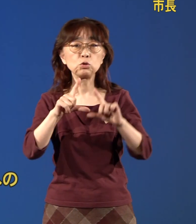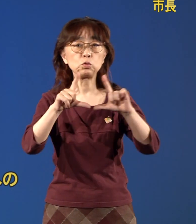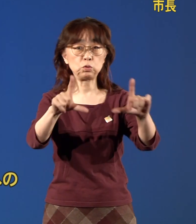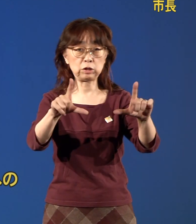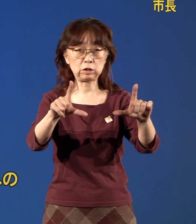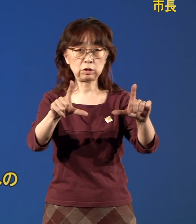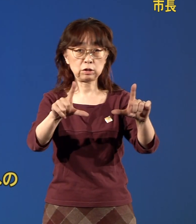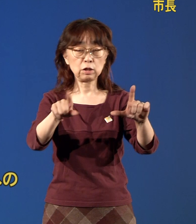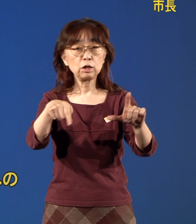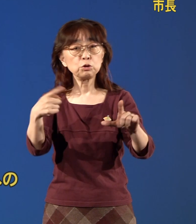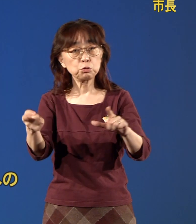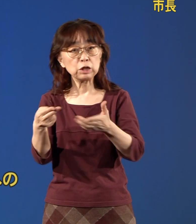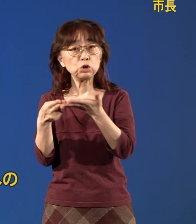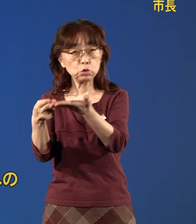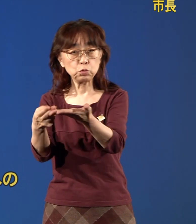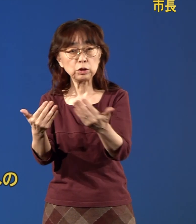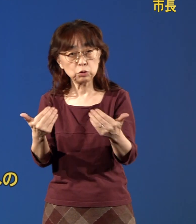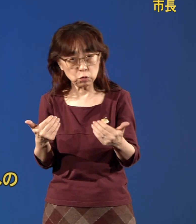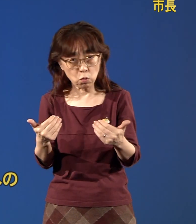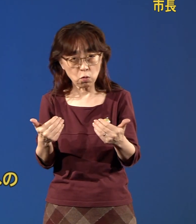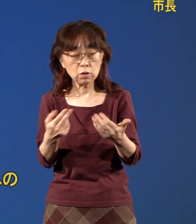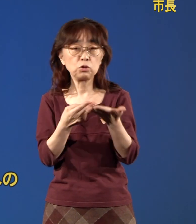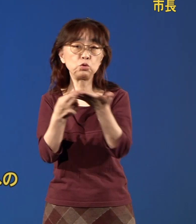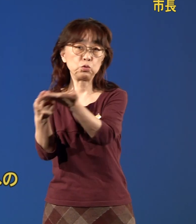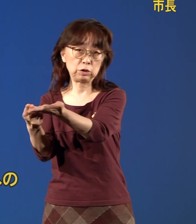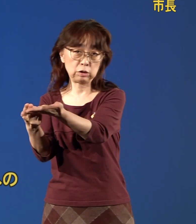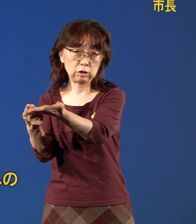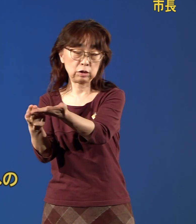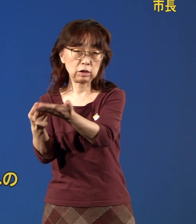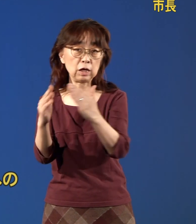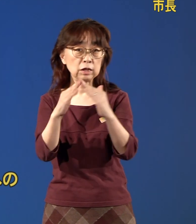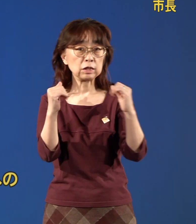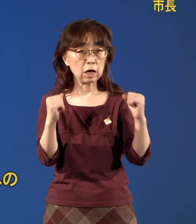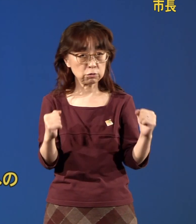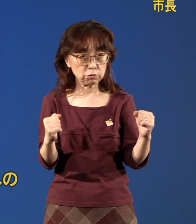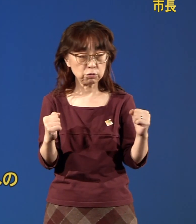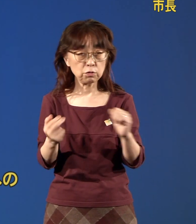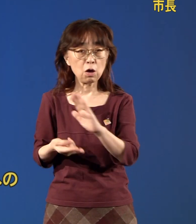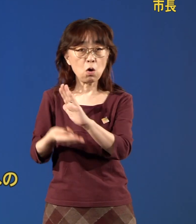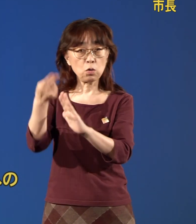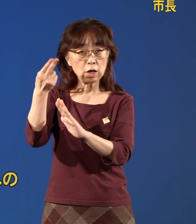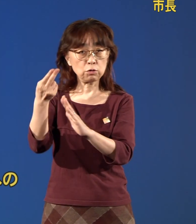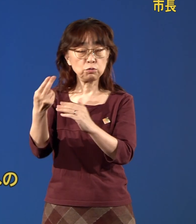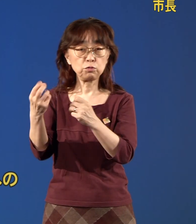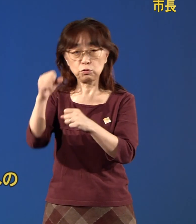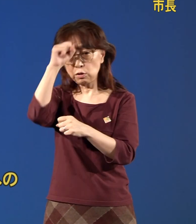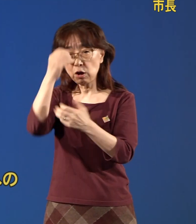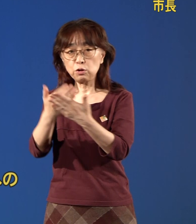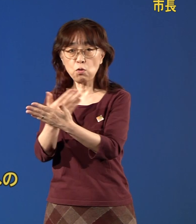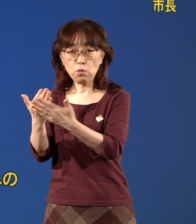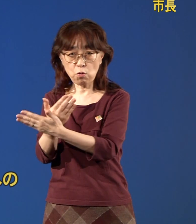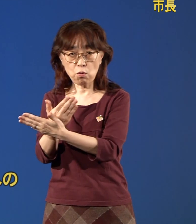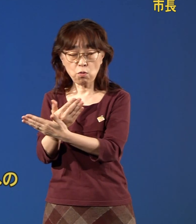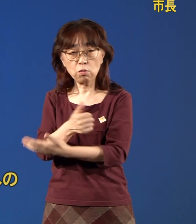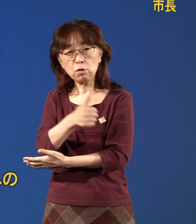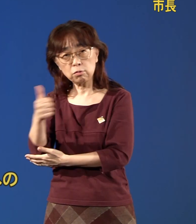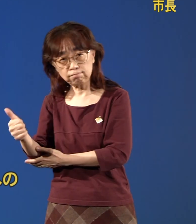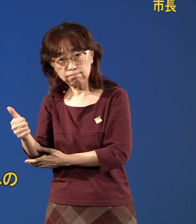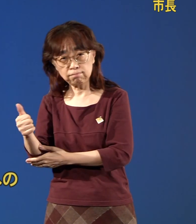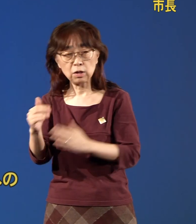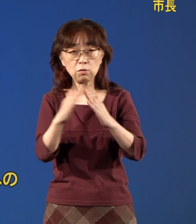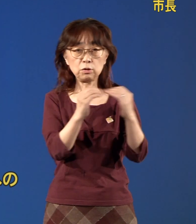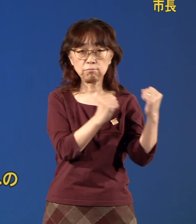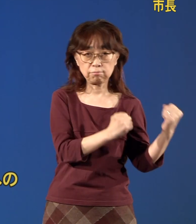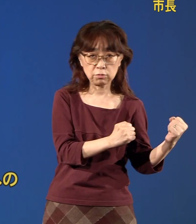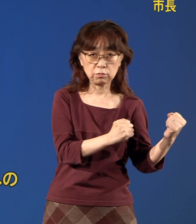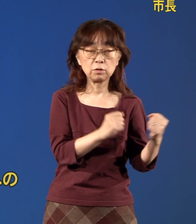が必要な方は入院、それで自宅あるいはそのホテル療養でいい人についてはそちらに留まってもらうという、そういう